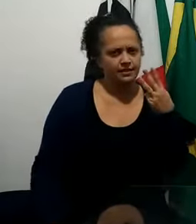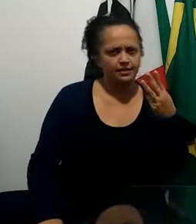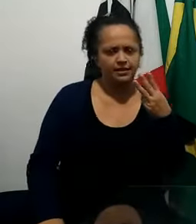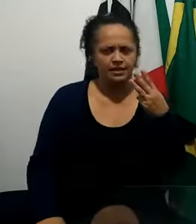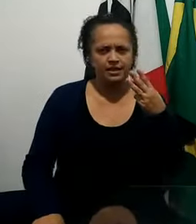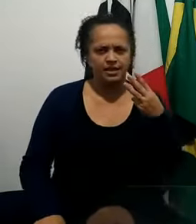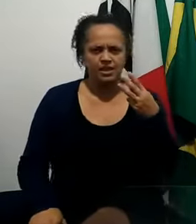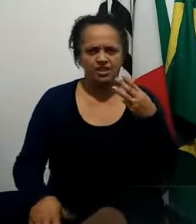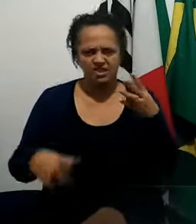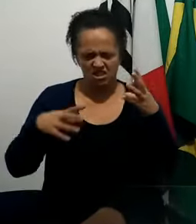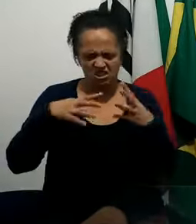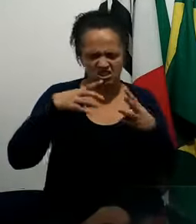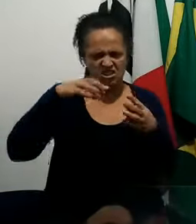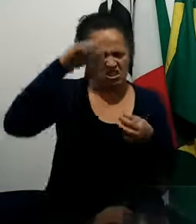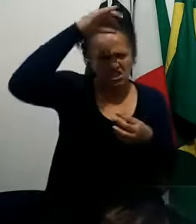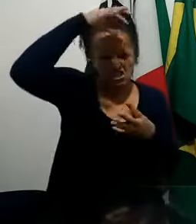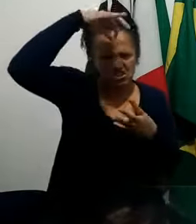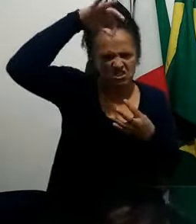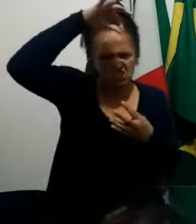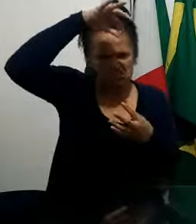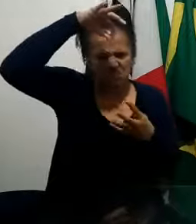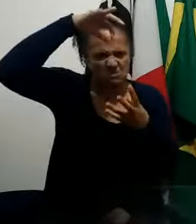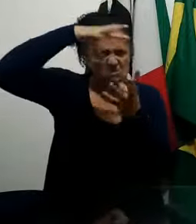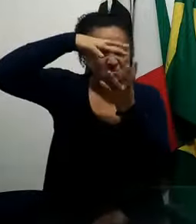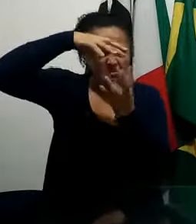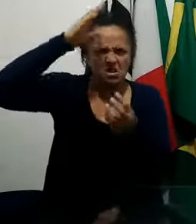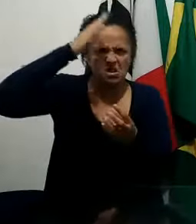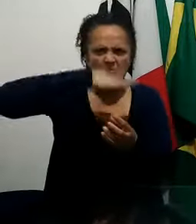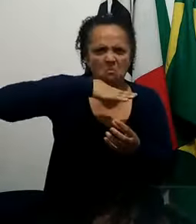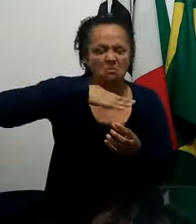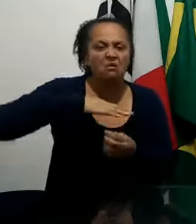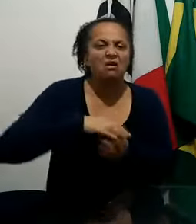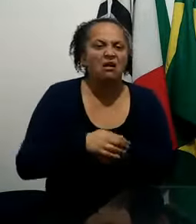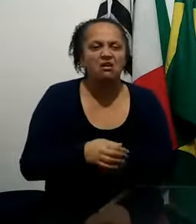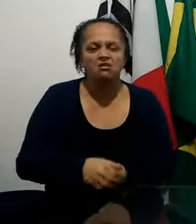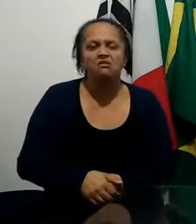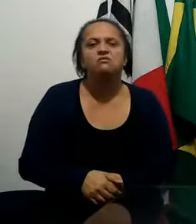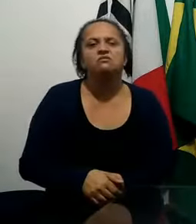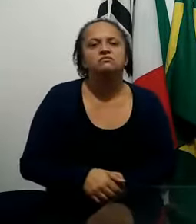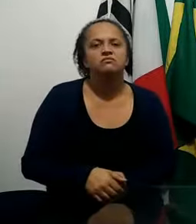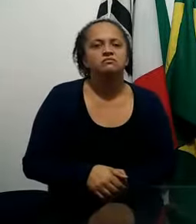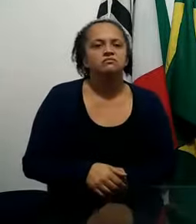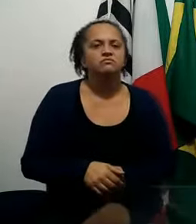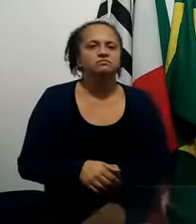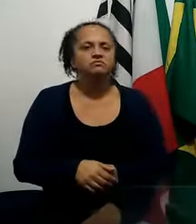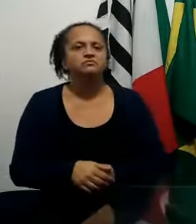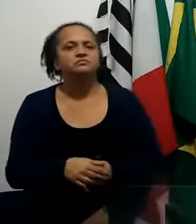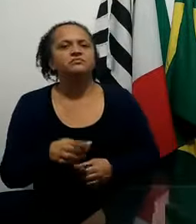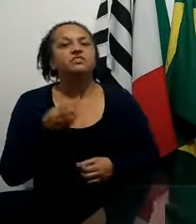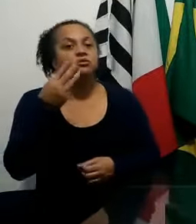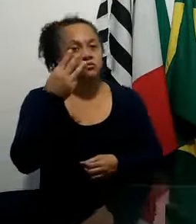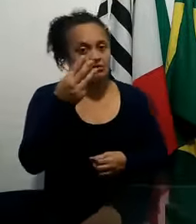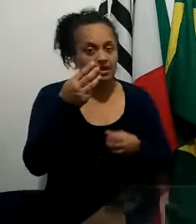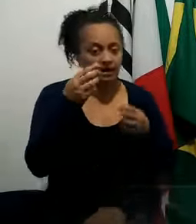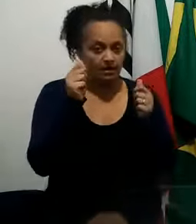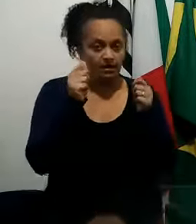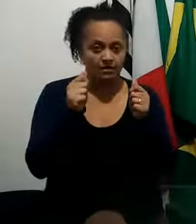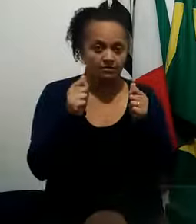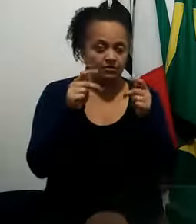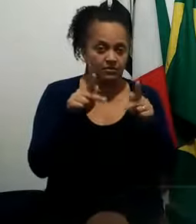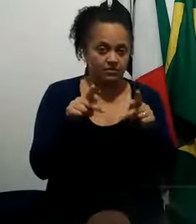da trindade satânica, dos versículos 13 ao 16, Apocalipse 16, dos versículos 13 ao